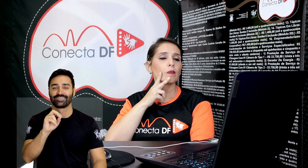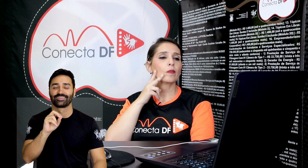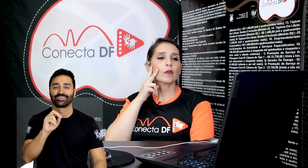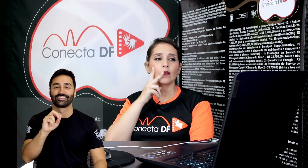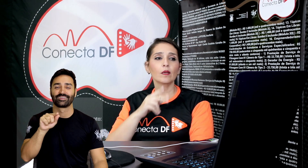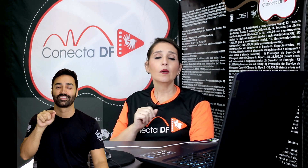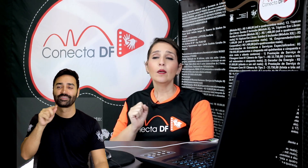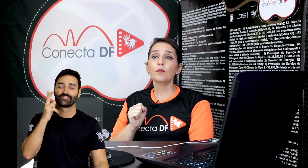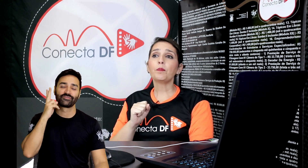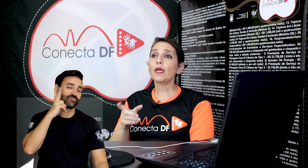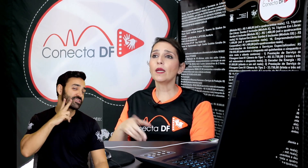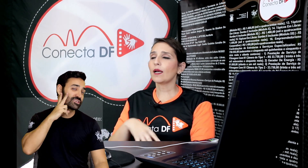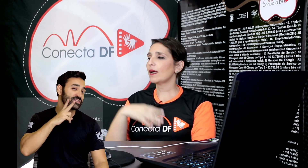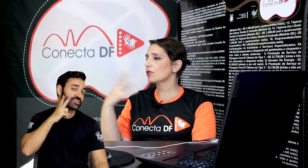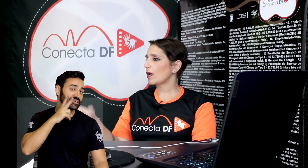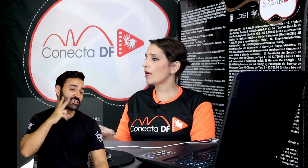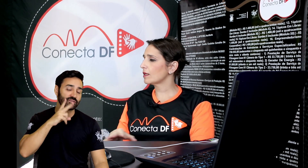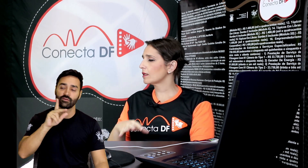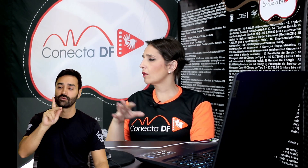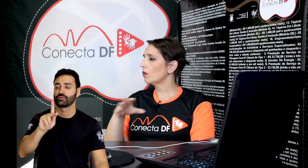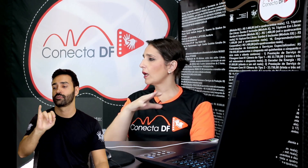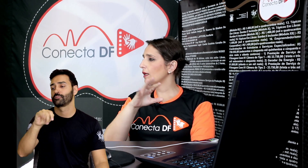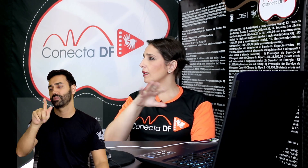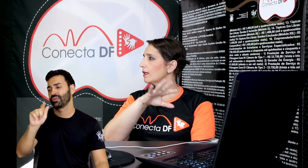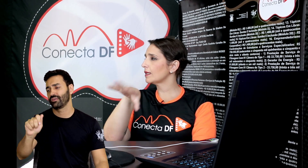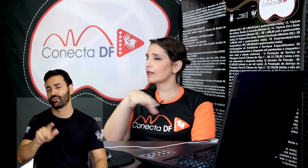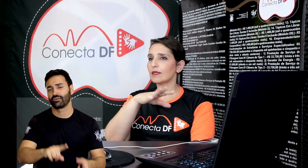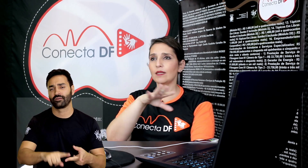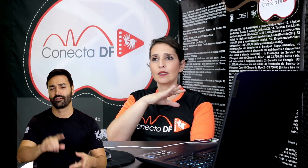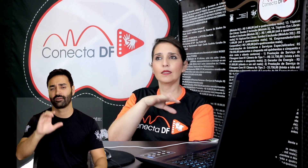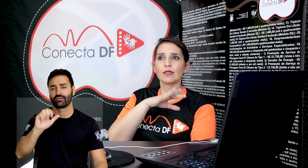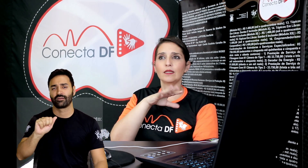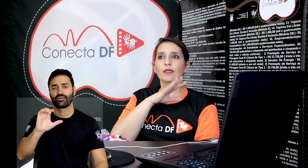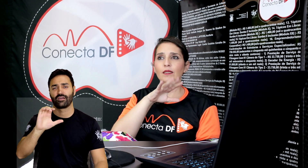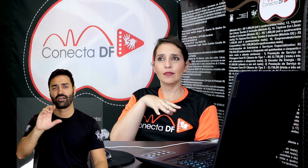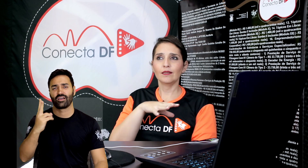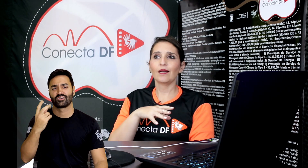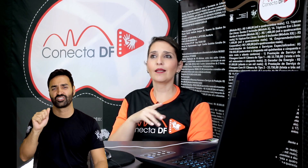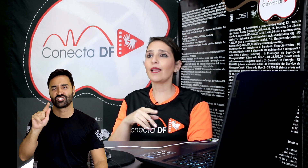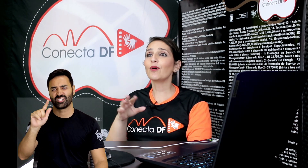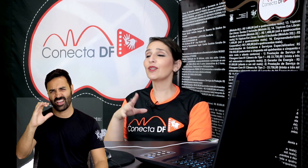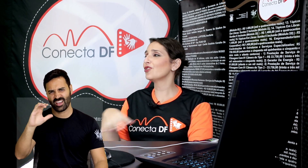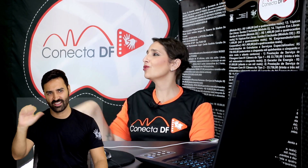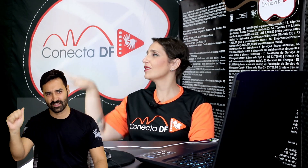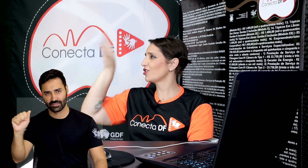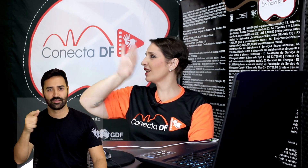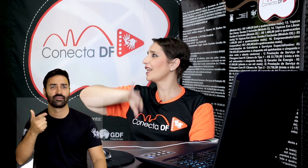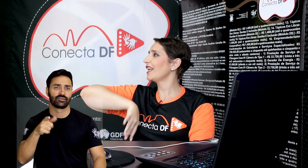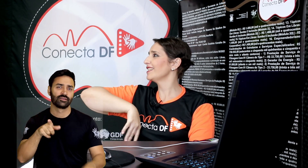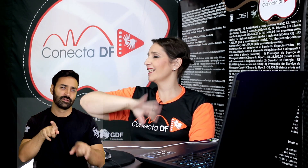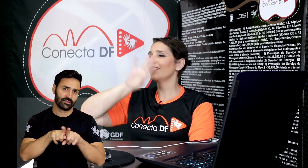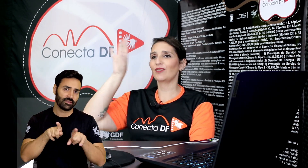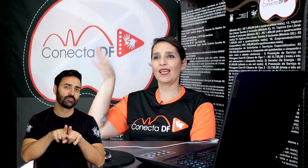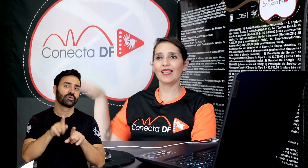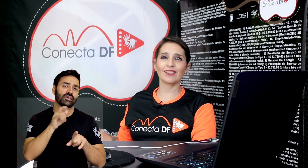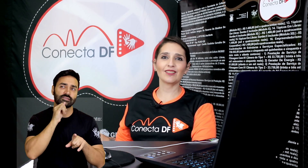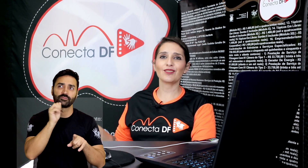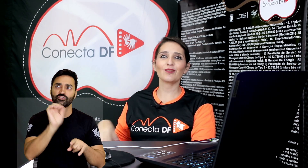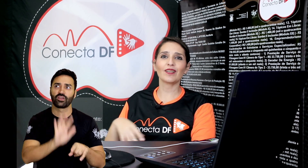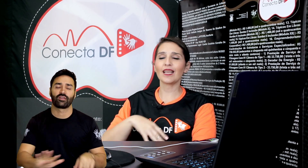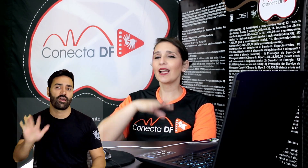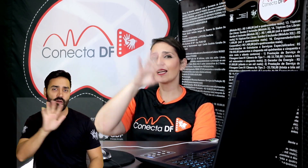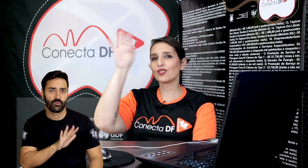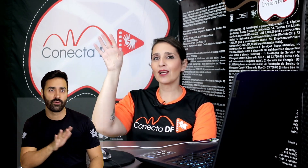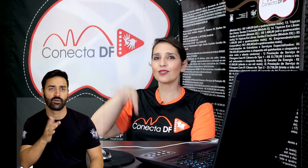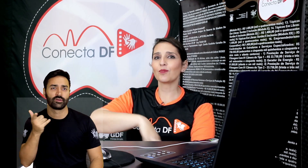Pinga, cachaça, qualquer desses assim, Até quando a gente usa generalizando, né? Que às vezes a